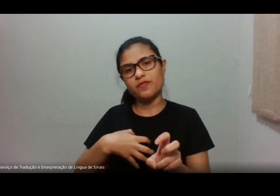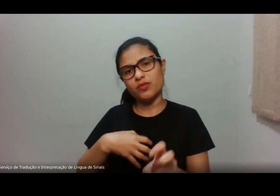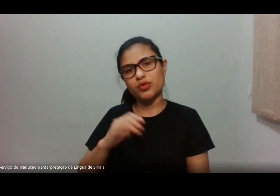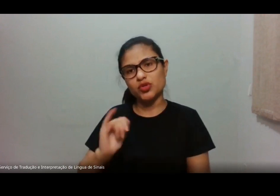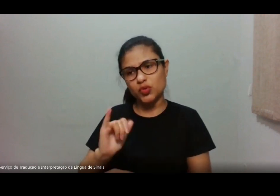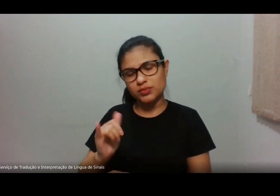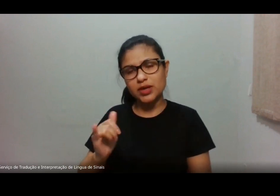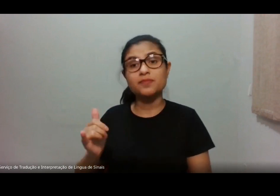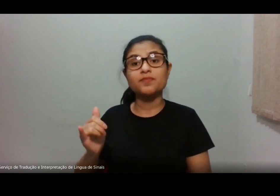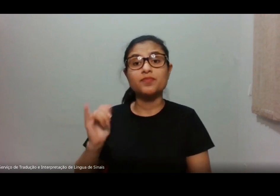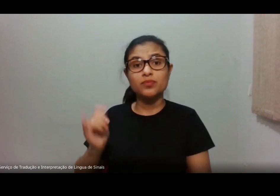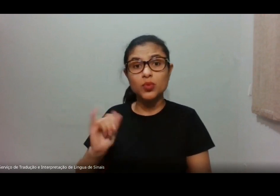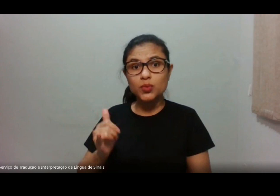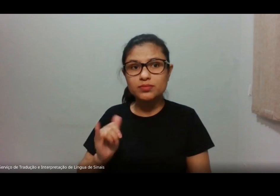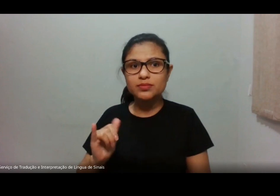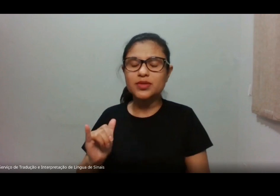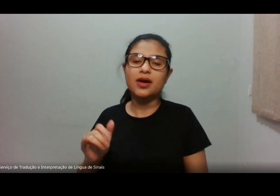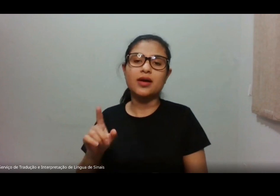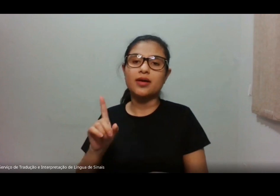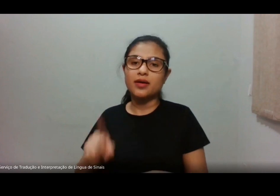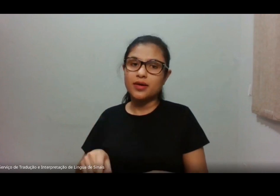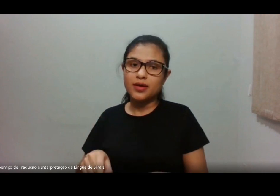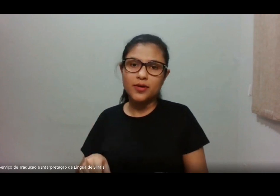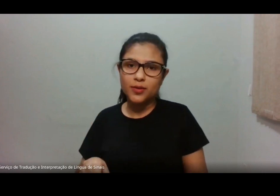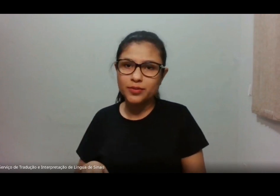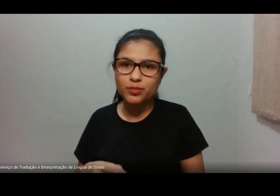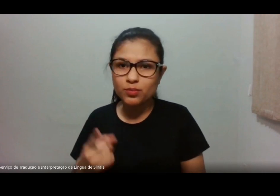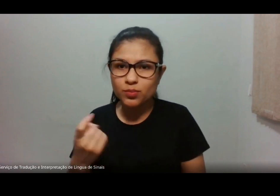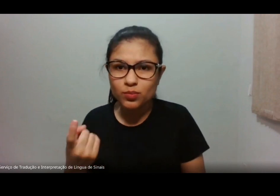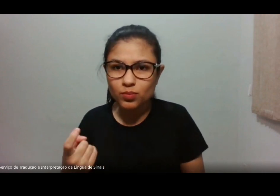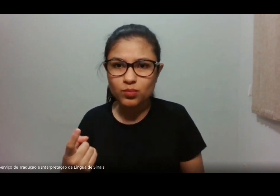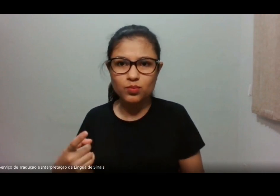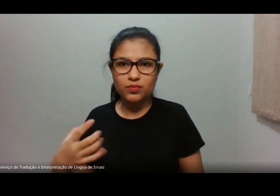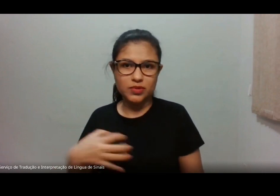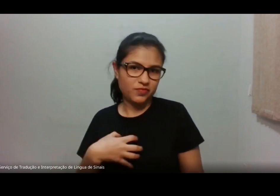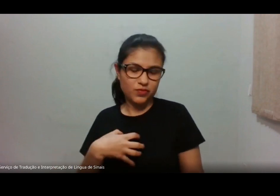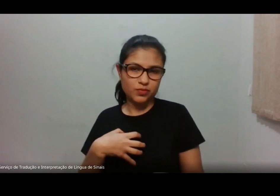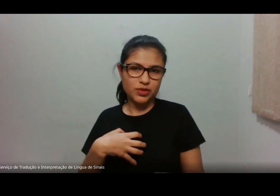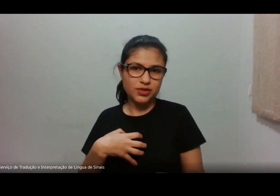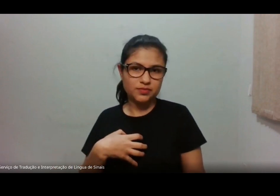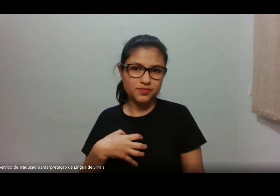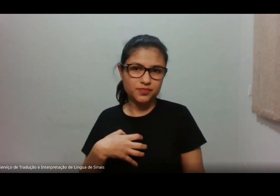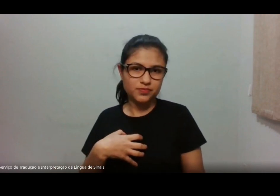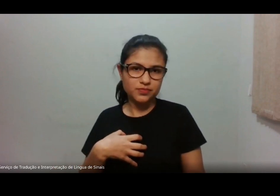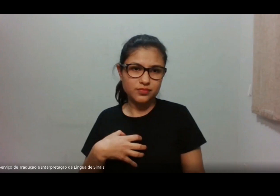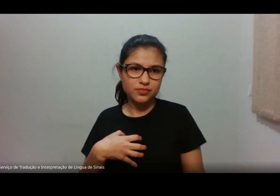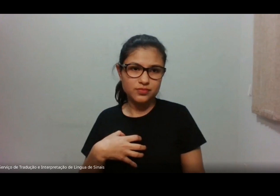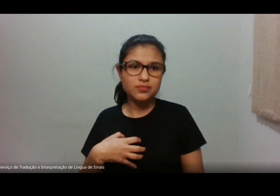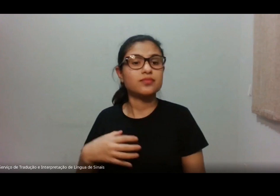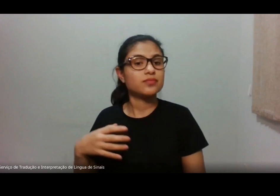busca do impossível visto como uma unidade, como diria Jorge Bataille. Eu acho isso lindo, gente. A gente